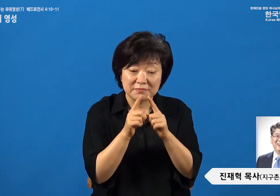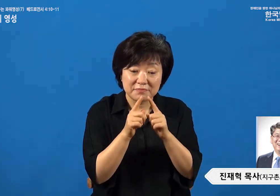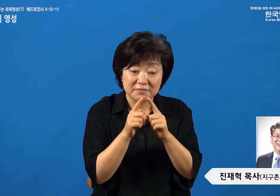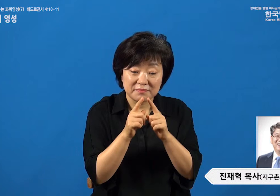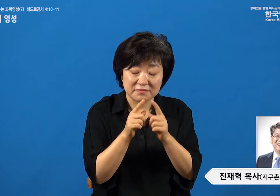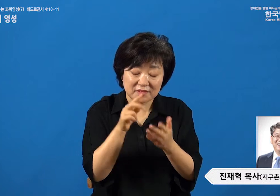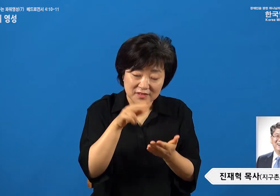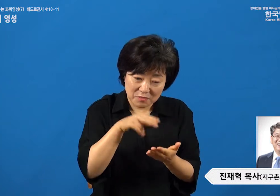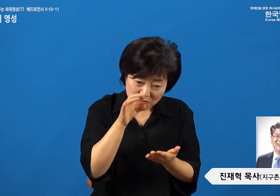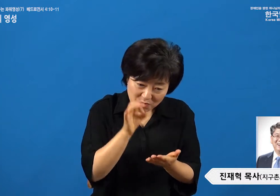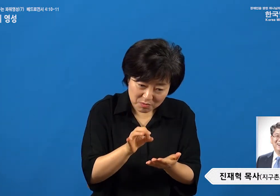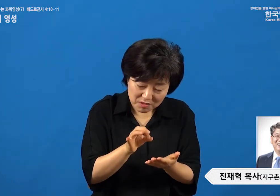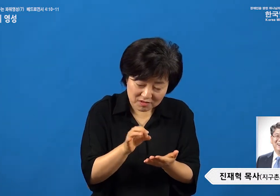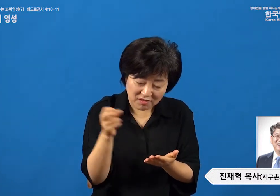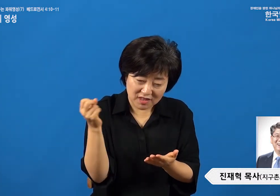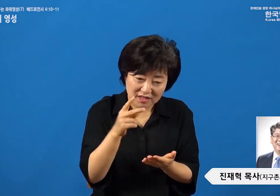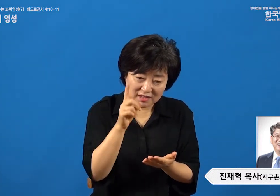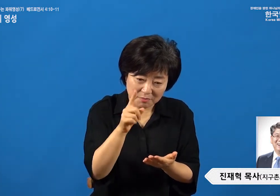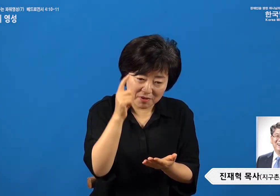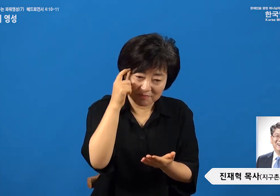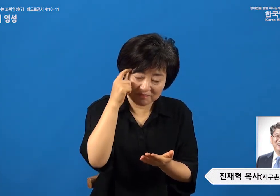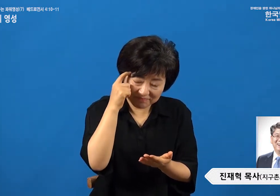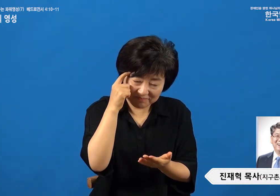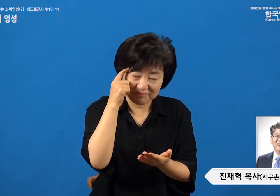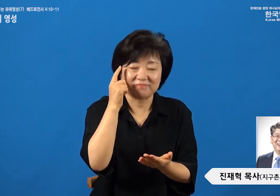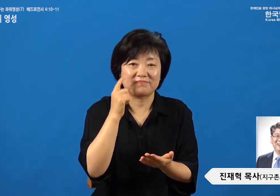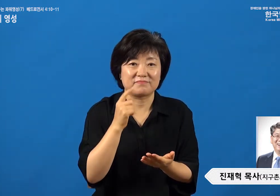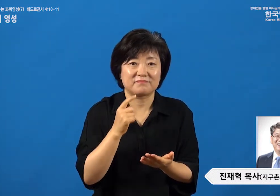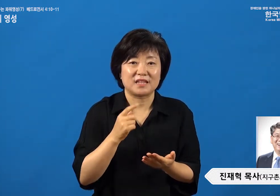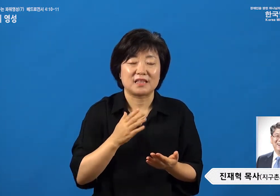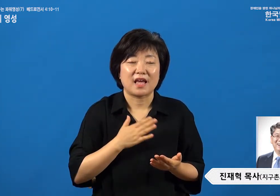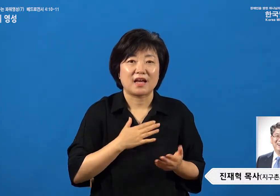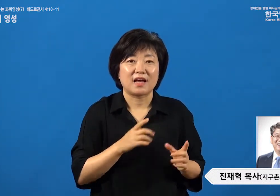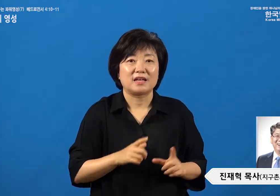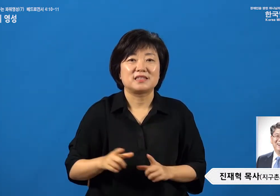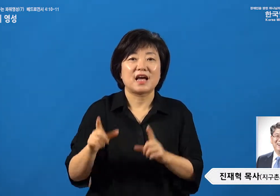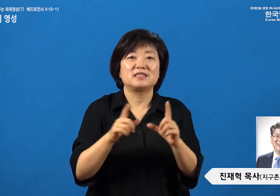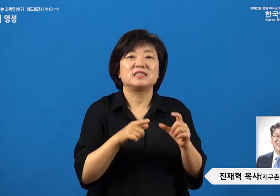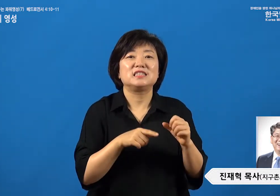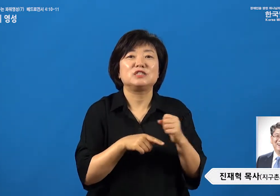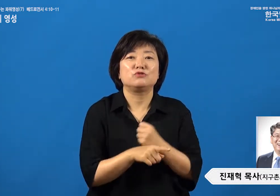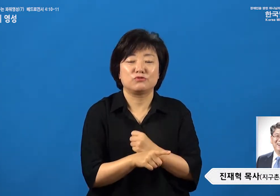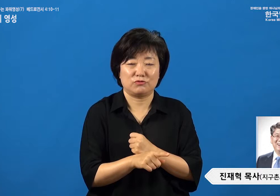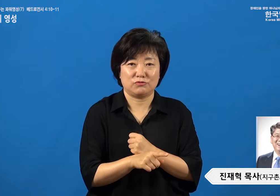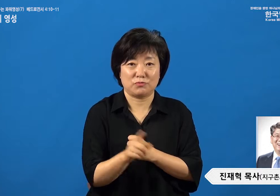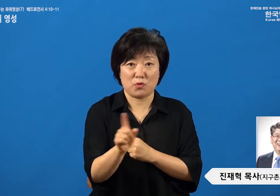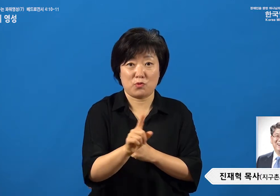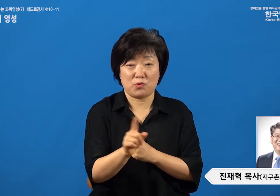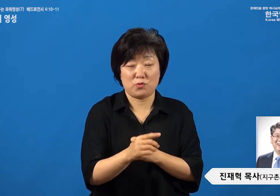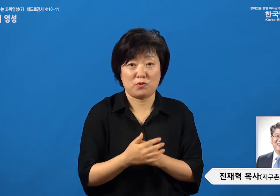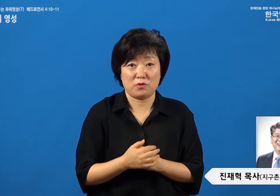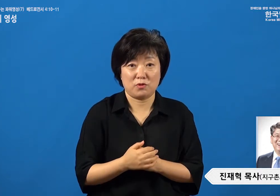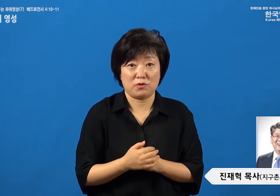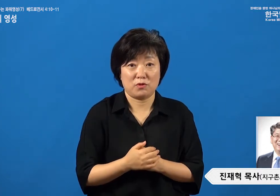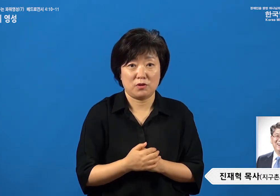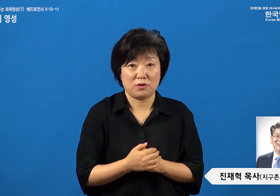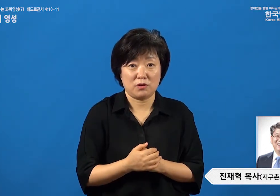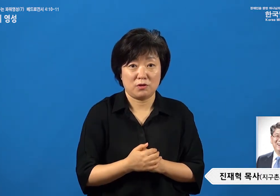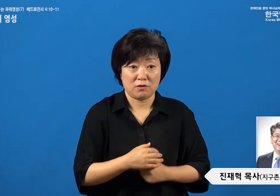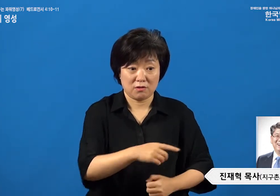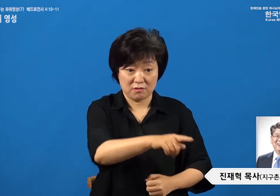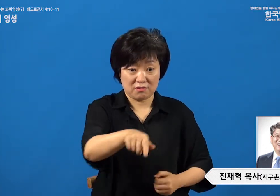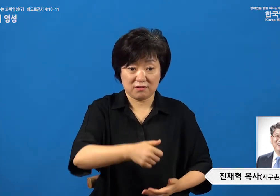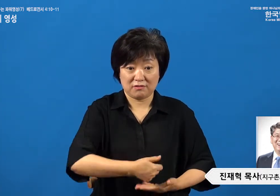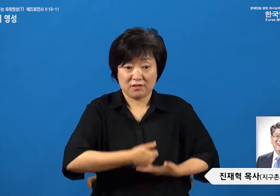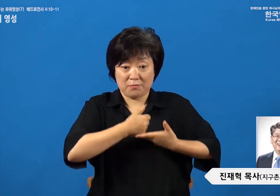통해 다시 한번 살펴봅니다. 이 땅에 우리가 사는 이유 무엇입니까?